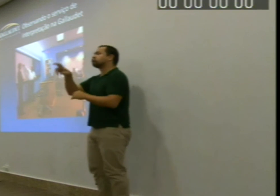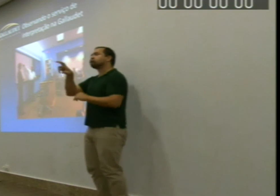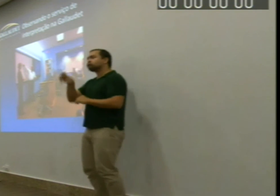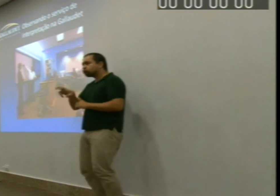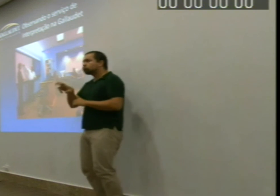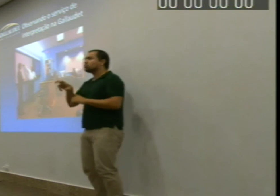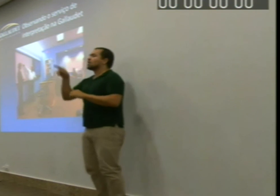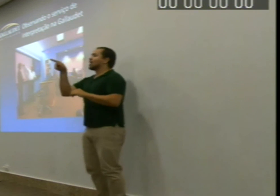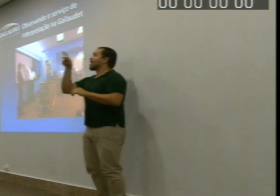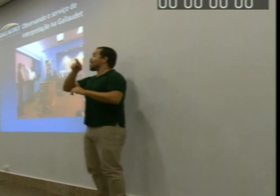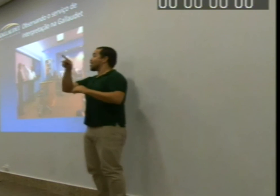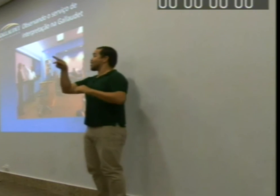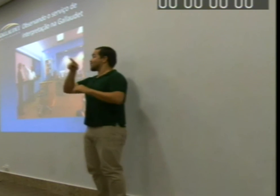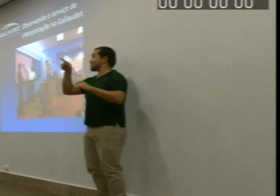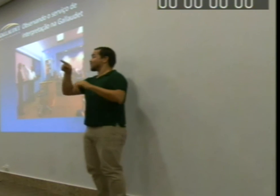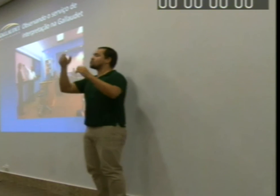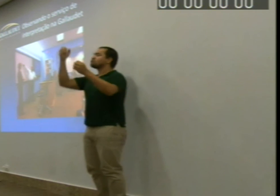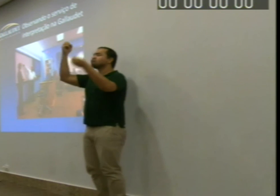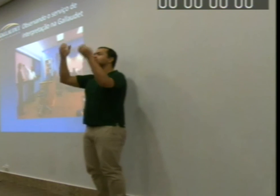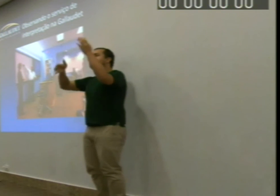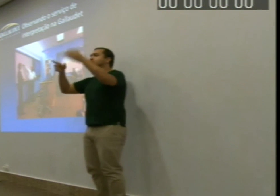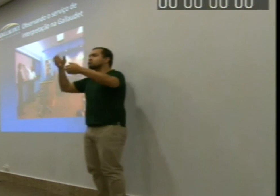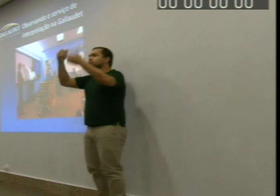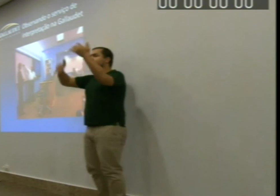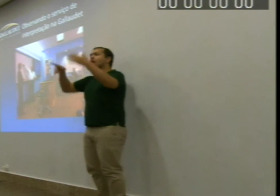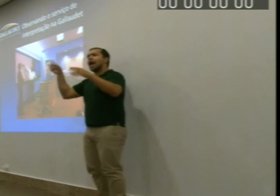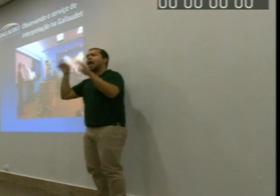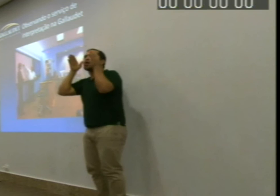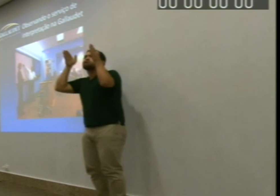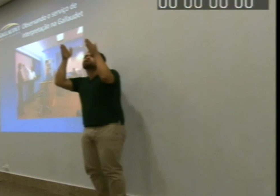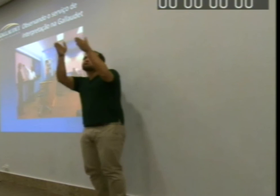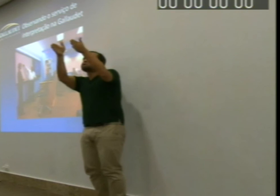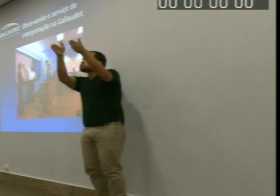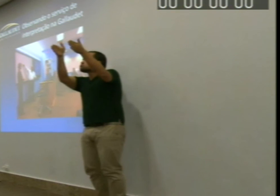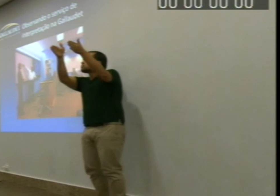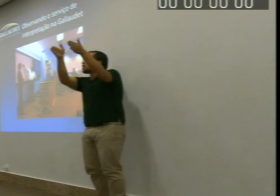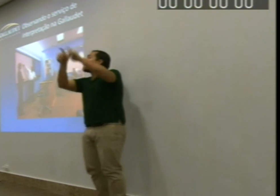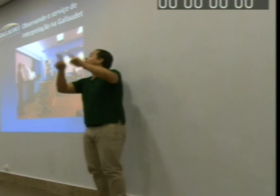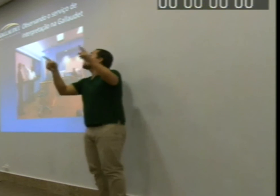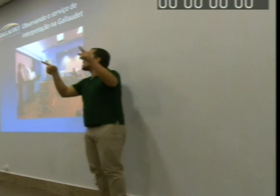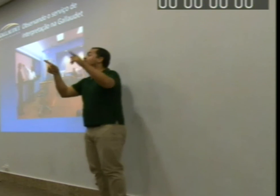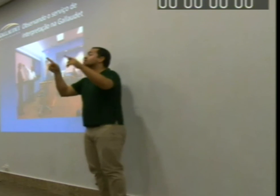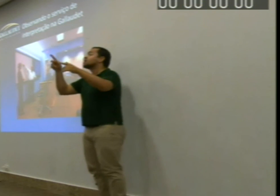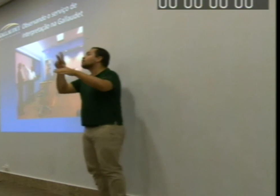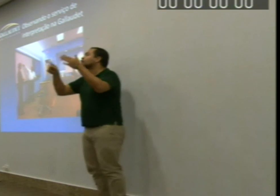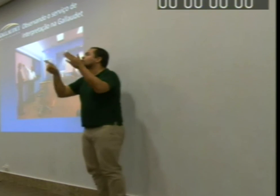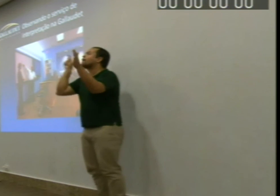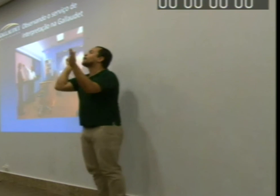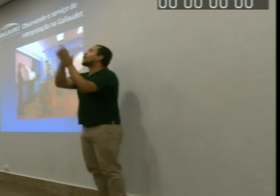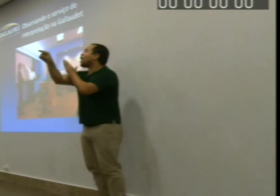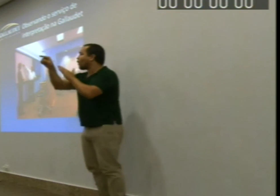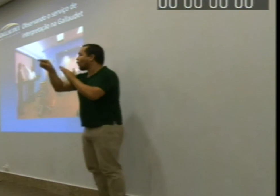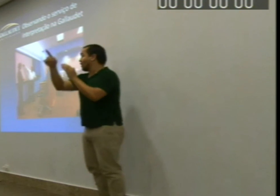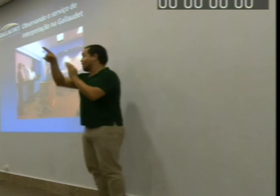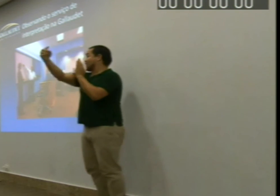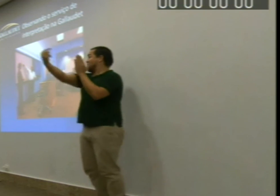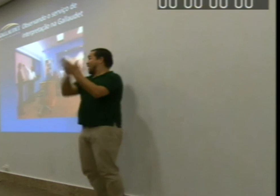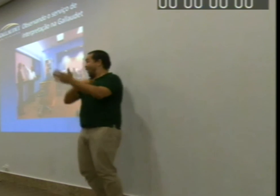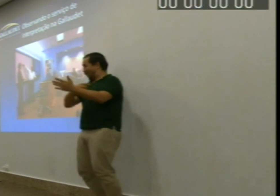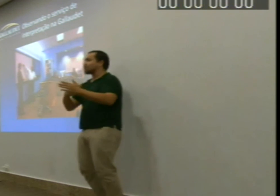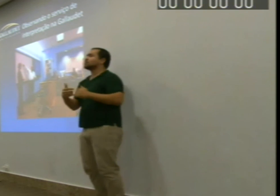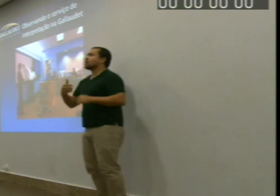reduzida Então tinha um professor que ficava explicando ele conseguia enxergar mas o professor